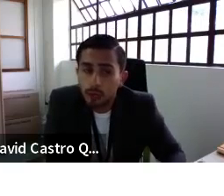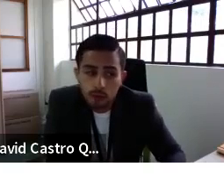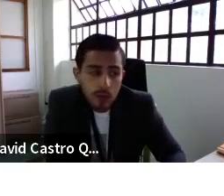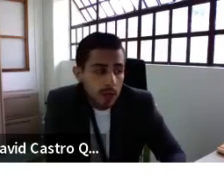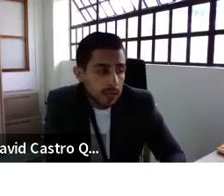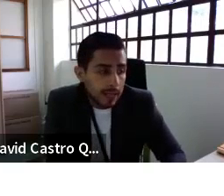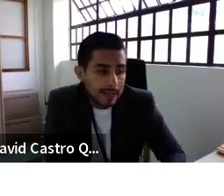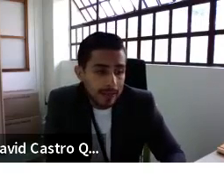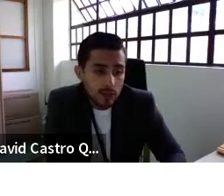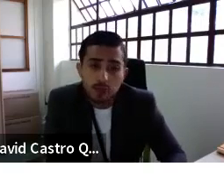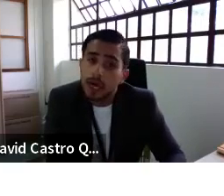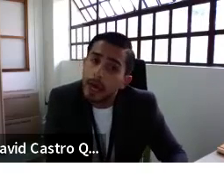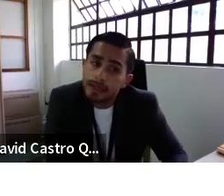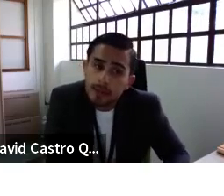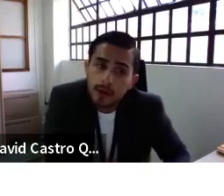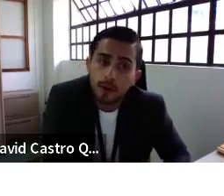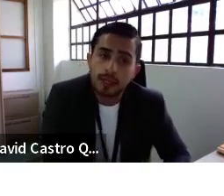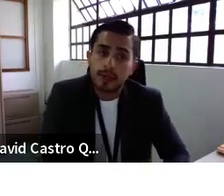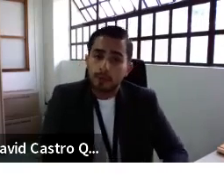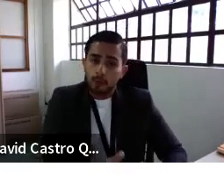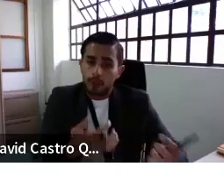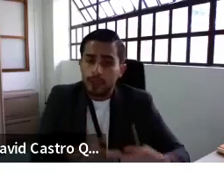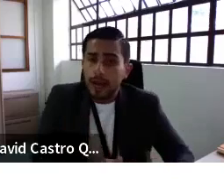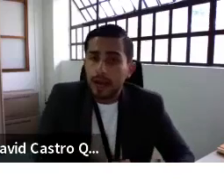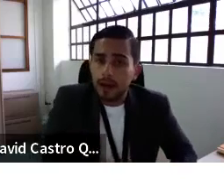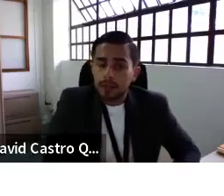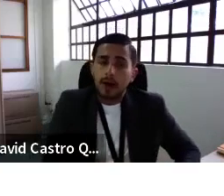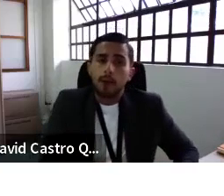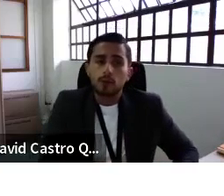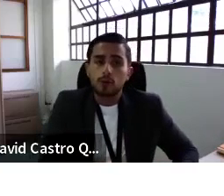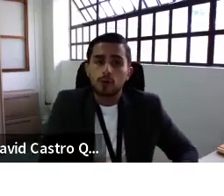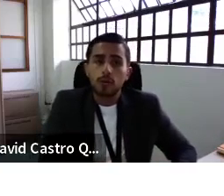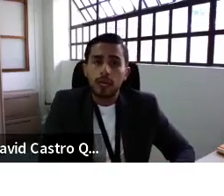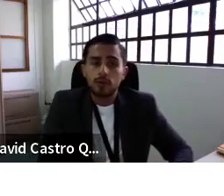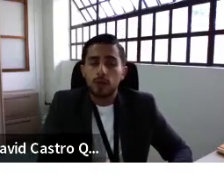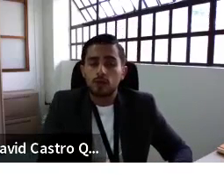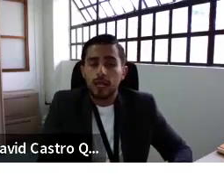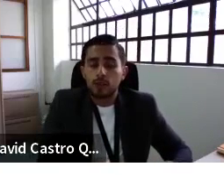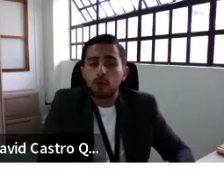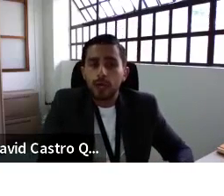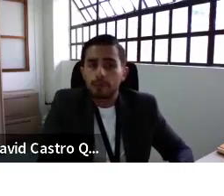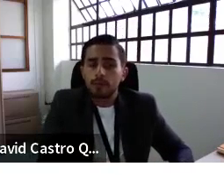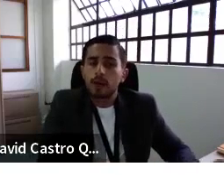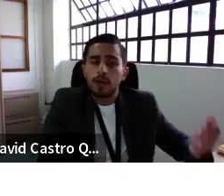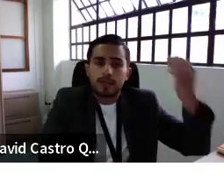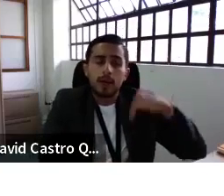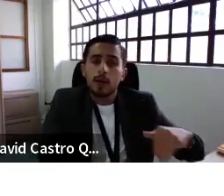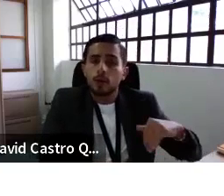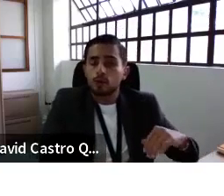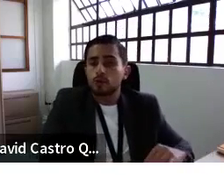de las sociedades con las que por lo menos desde acá trabajamos todos los días o de las comunidades más bien con las que nosotros